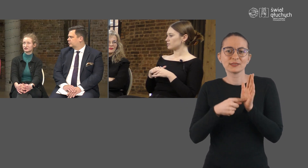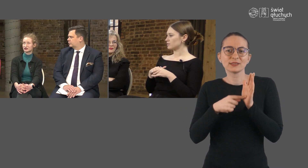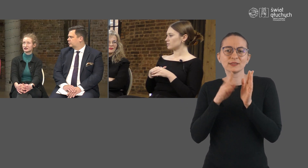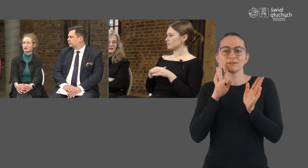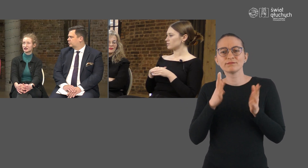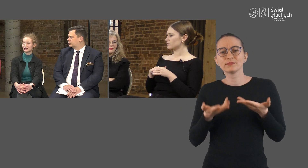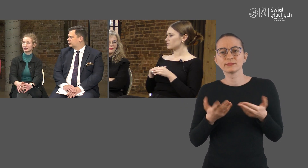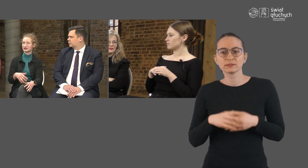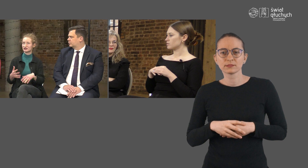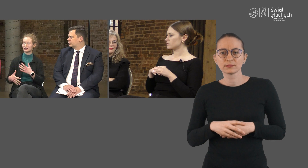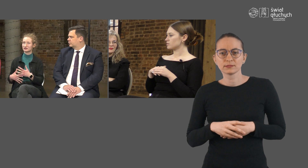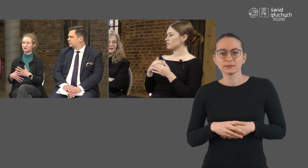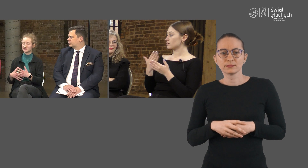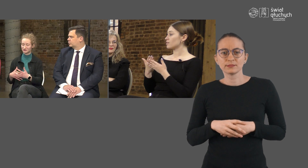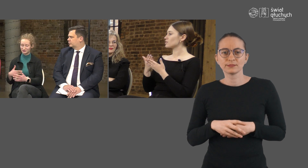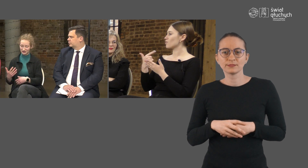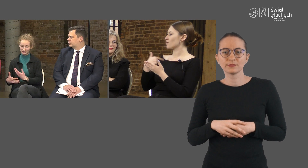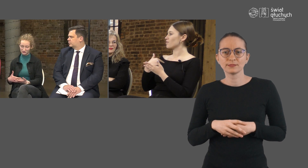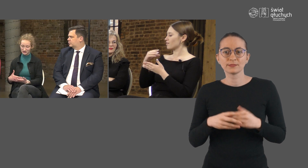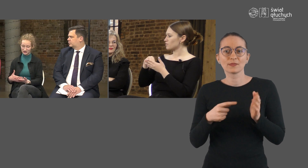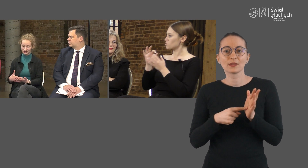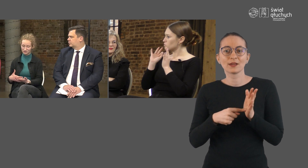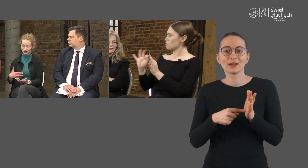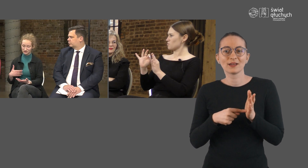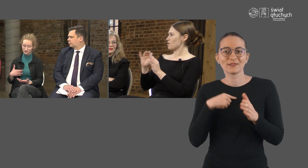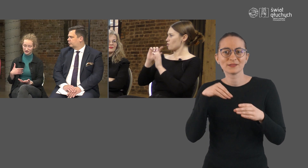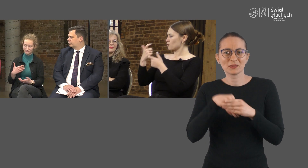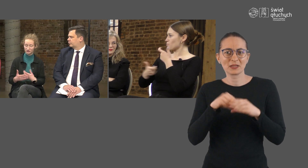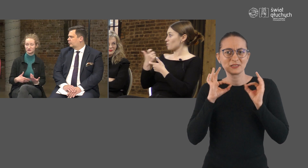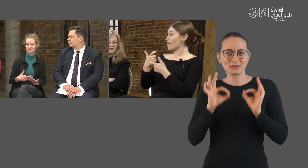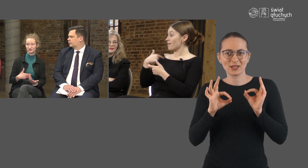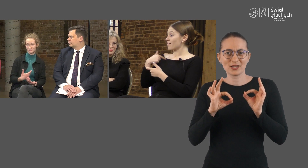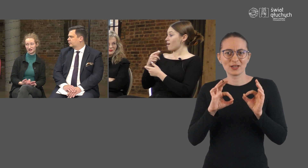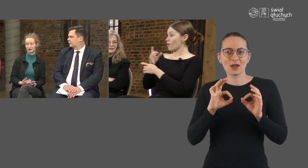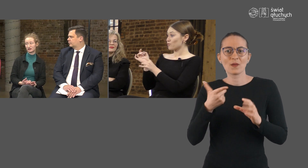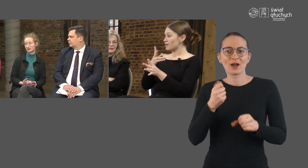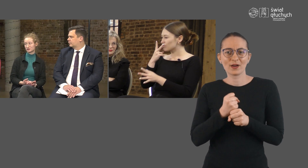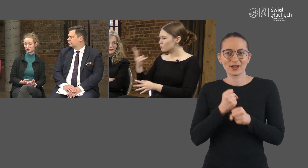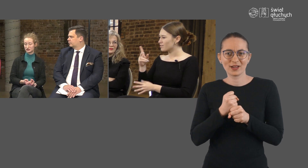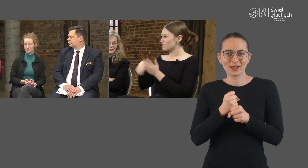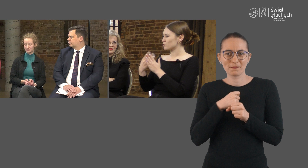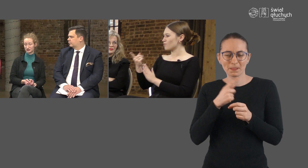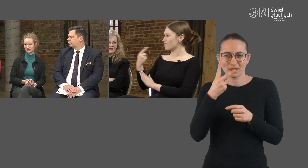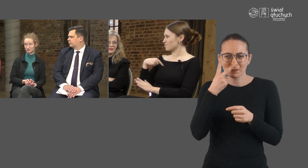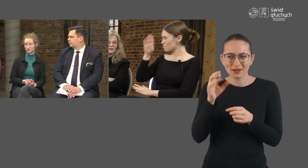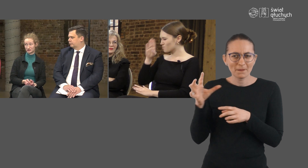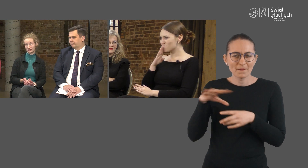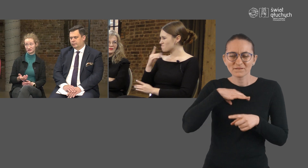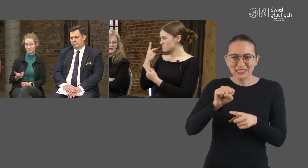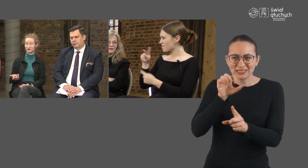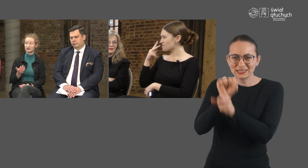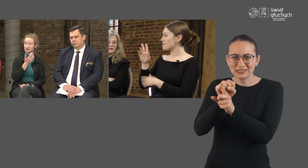właśnie z tego względu, że funkcjonowałam na tyle dobrze, że ten mój niedosłuch nie wychodził na pierwszy plan. Na przykład do dzisiaj pamiętam, że